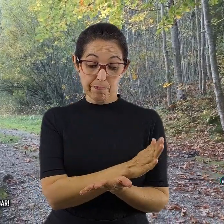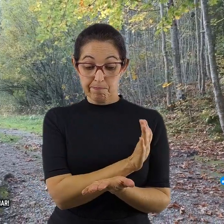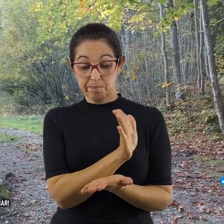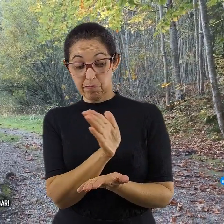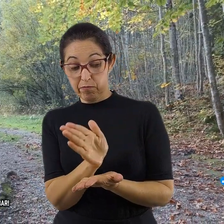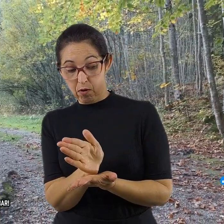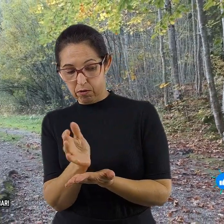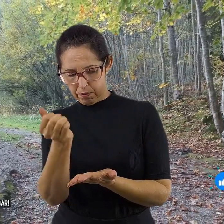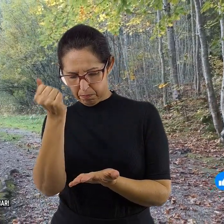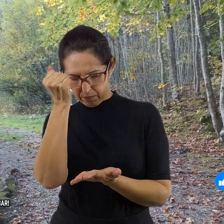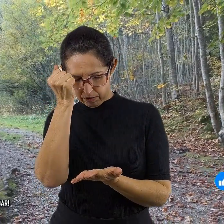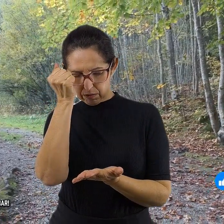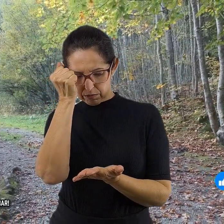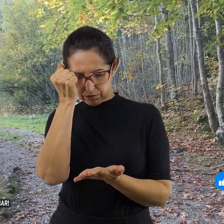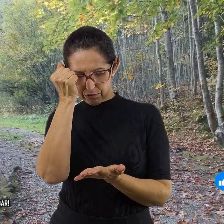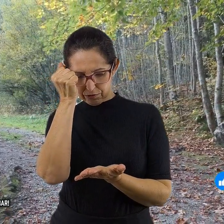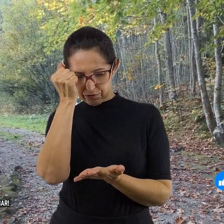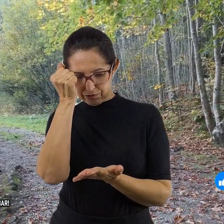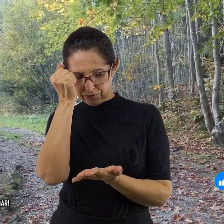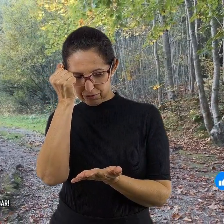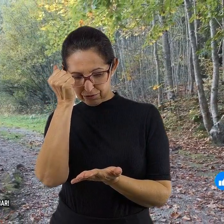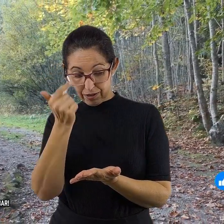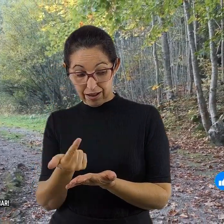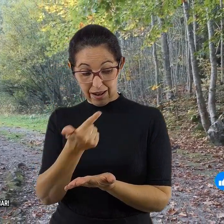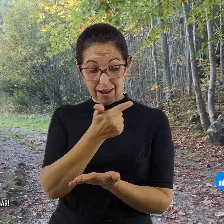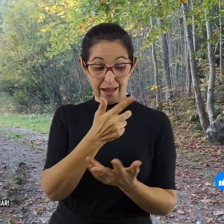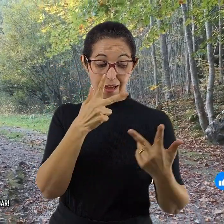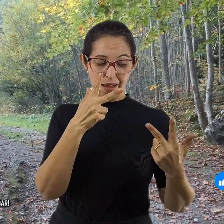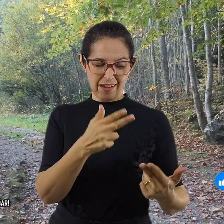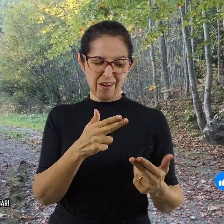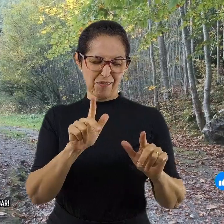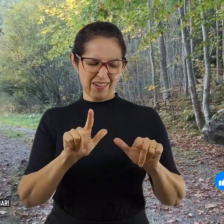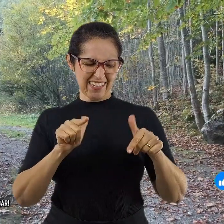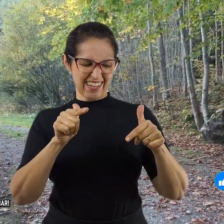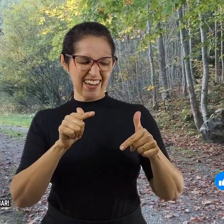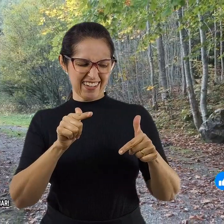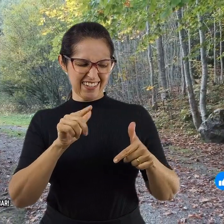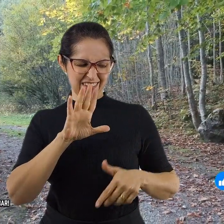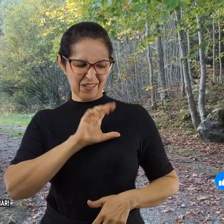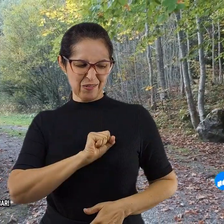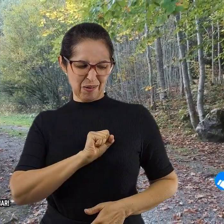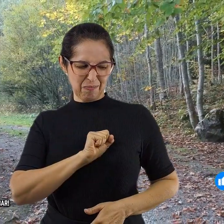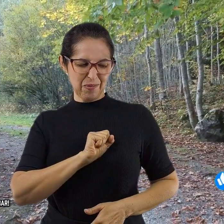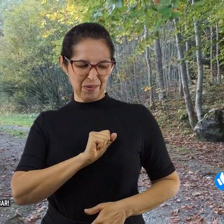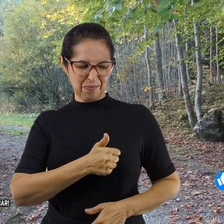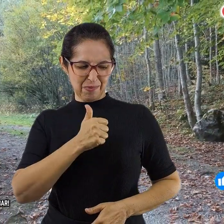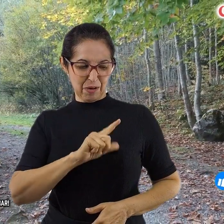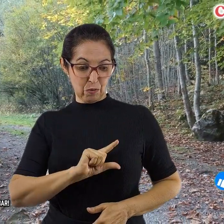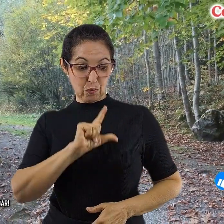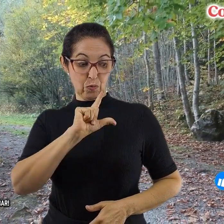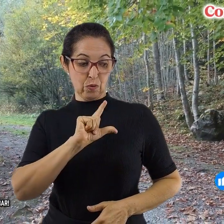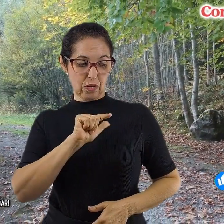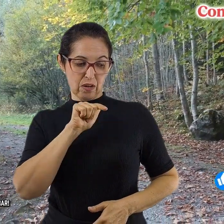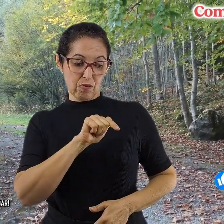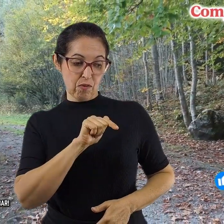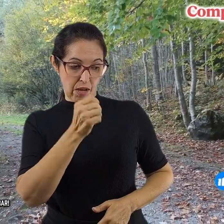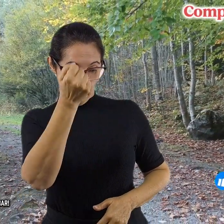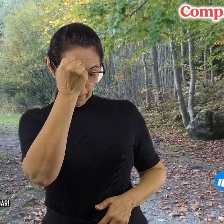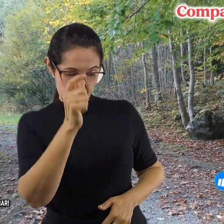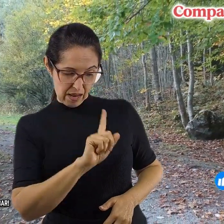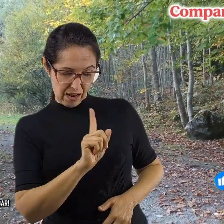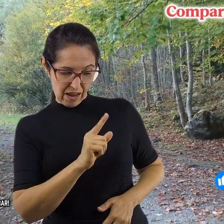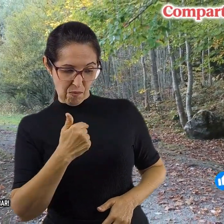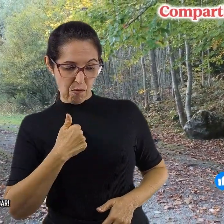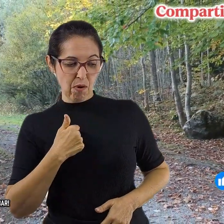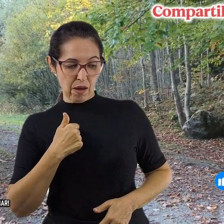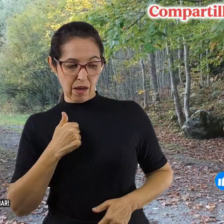e arrepende-te, e pratica as primeiras obras. Quando não, brevemente a ti virei,